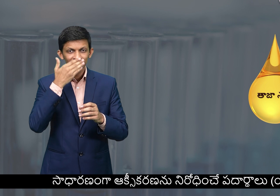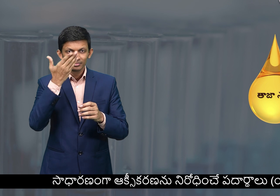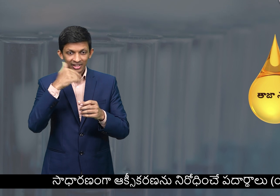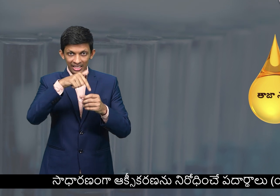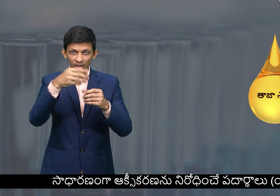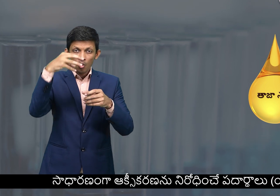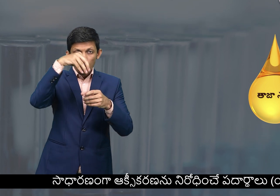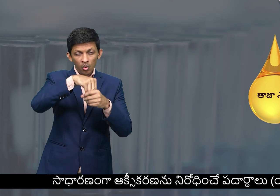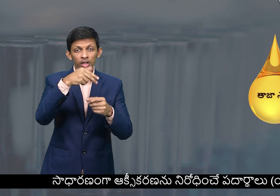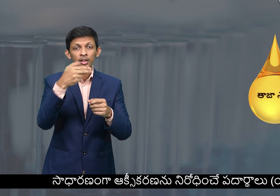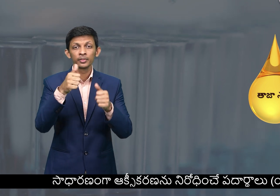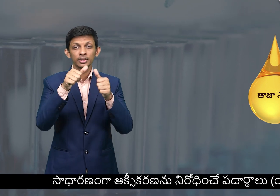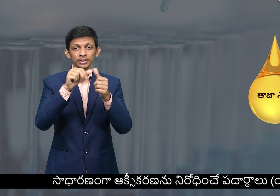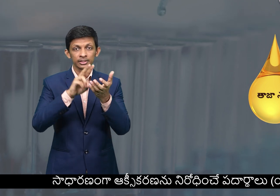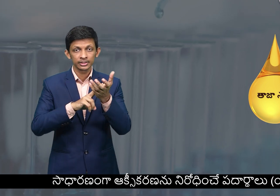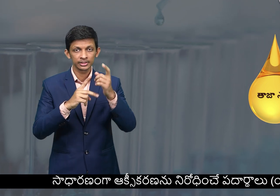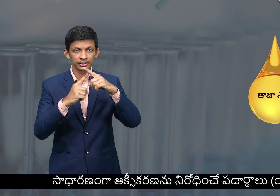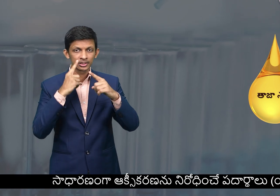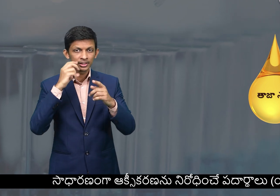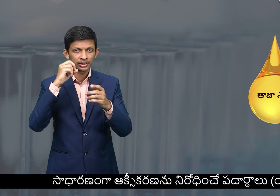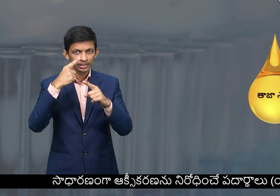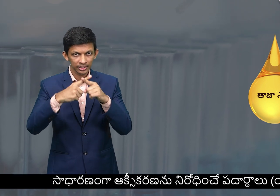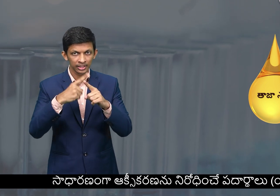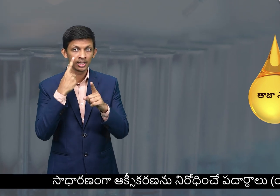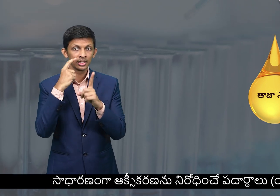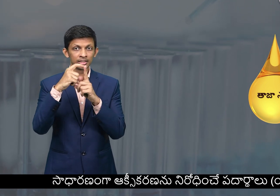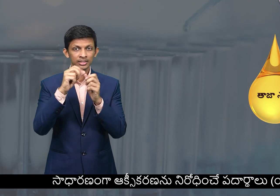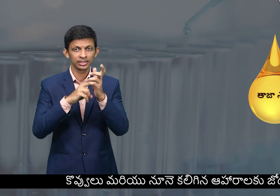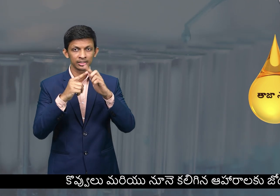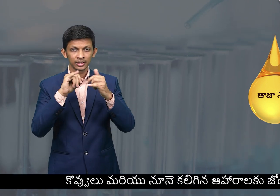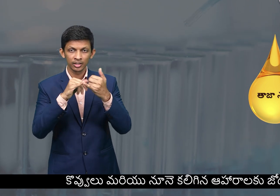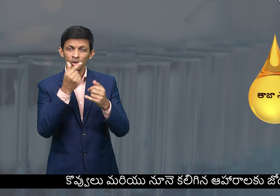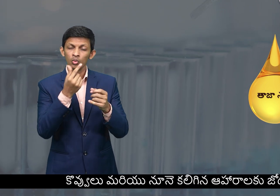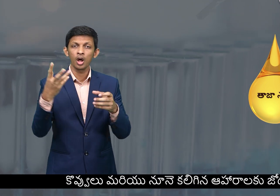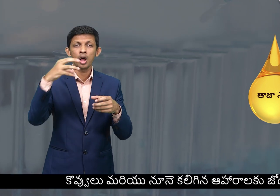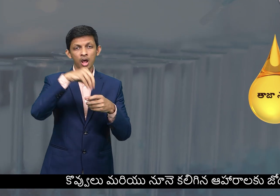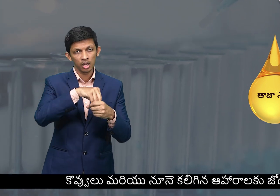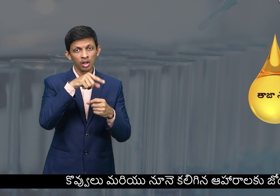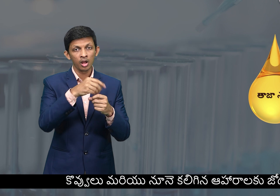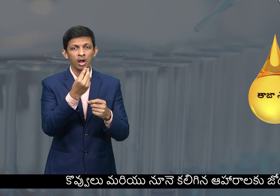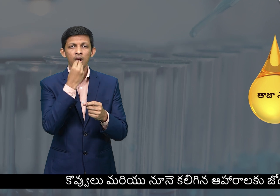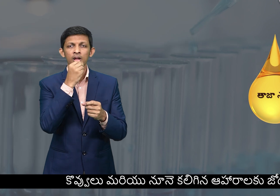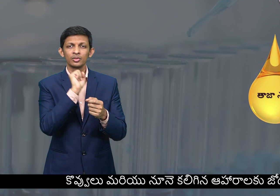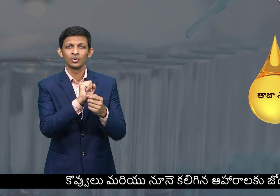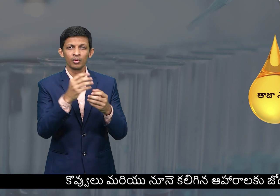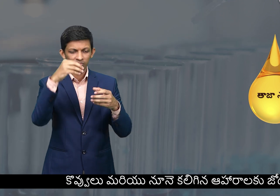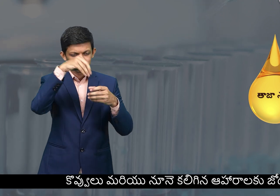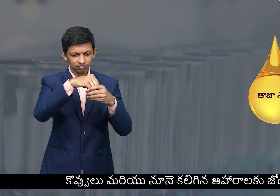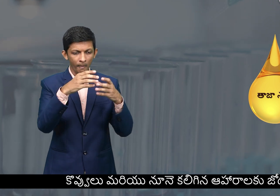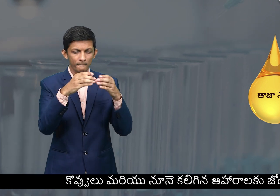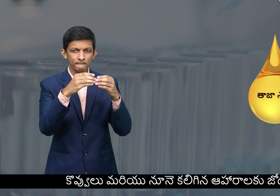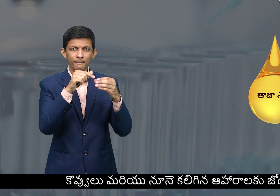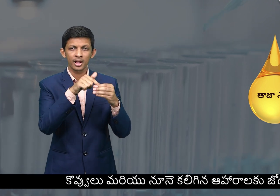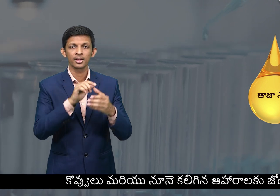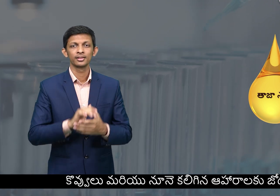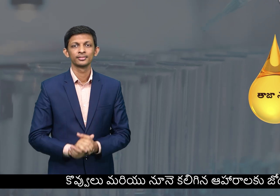సాధారణంగా ఆక్సీకరణను నిరోధించే పదార్థాలు యాంటీఆక్సిడెంట్లు, కొవ్వులు మరియు నూనె కలిగిన